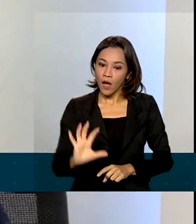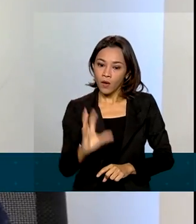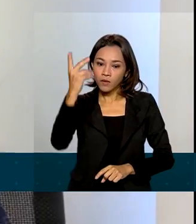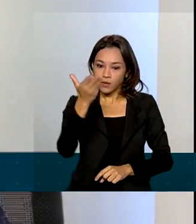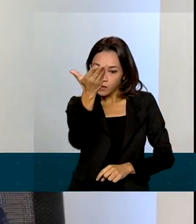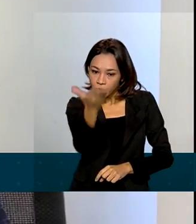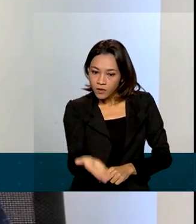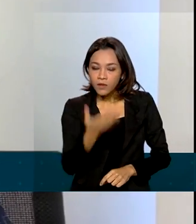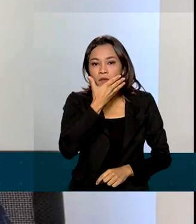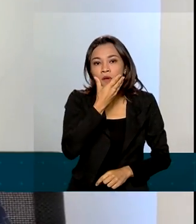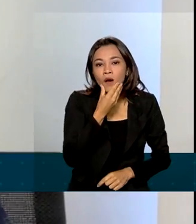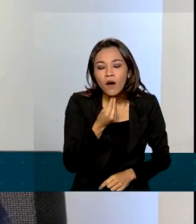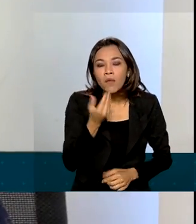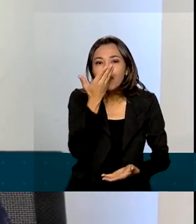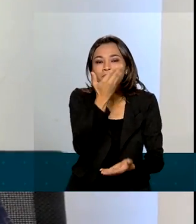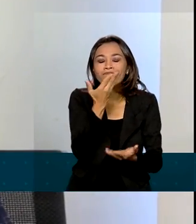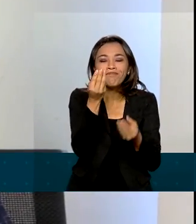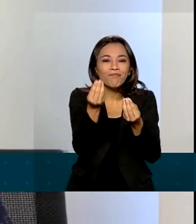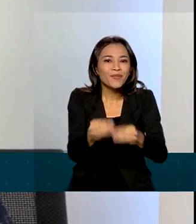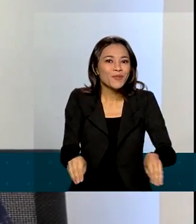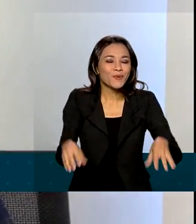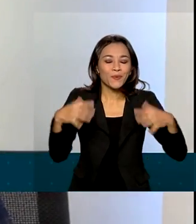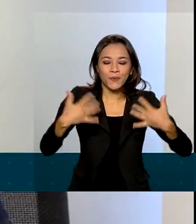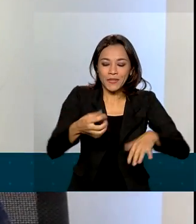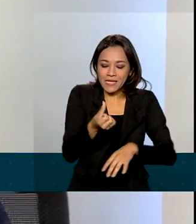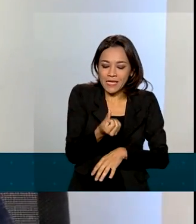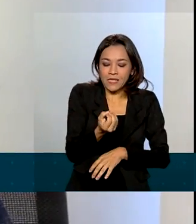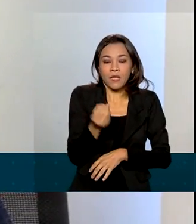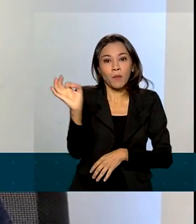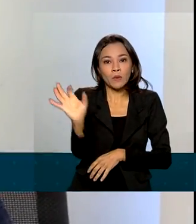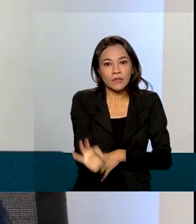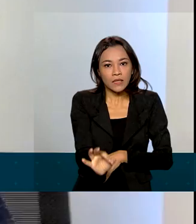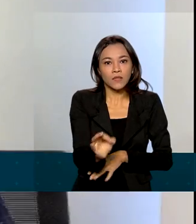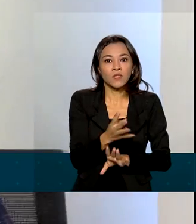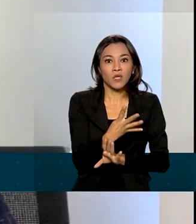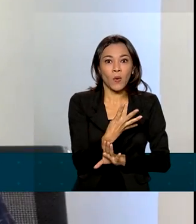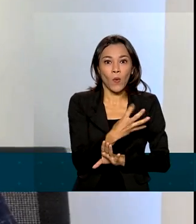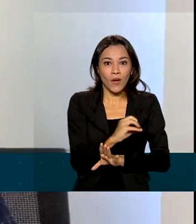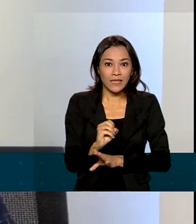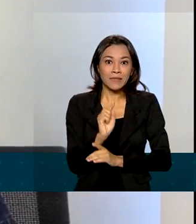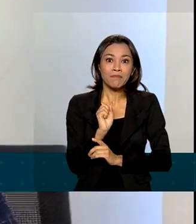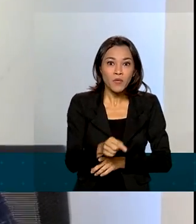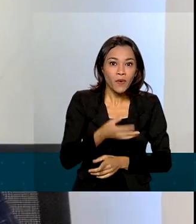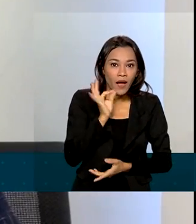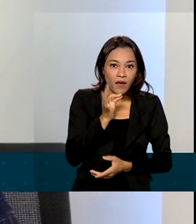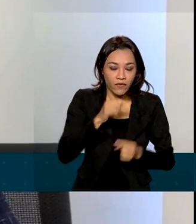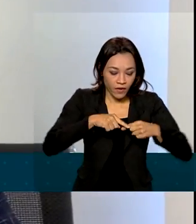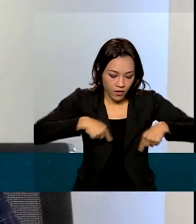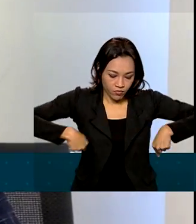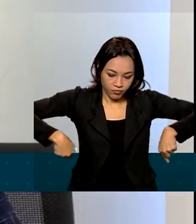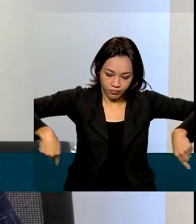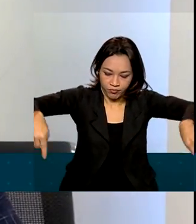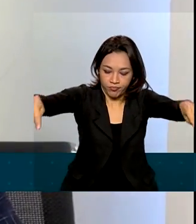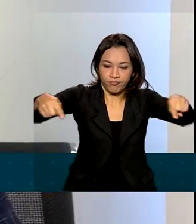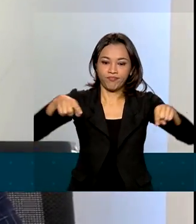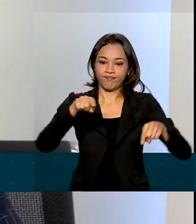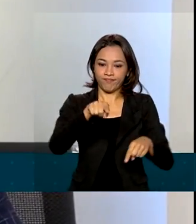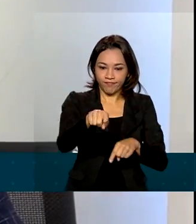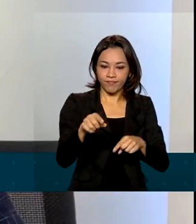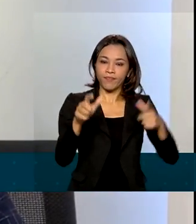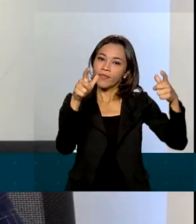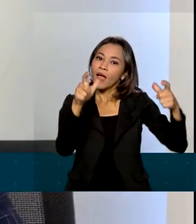agricultor que perdeu 60% dos cerca de 400.000 pés de café que cultiva em Campos